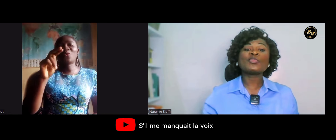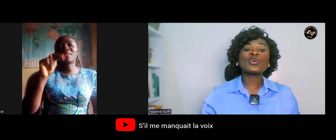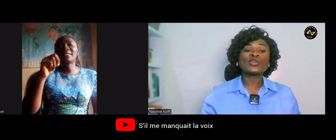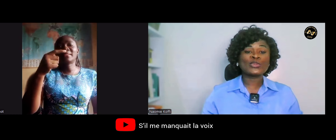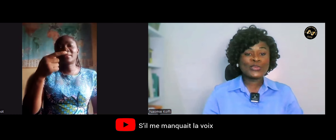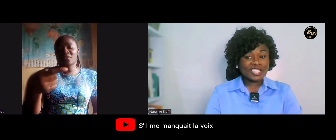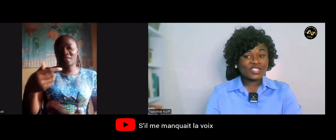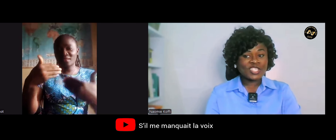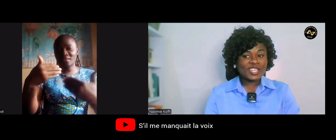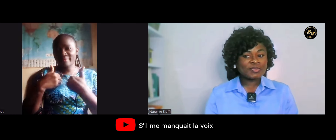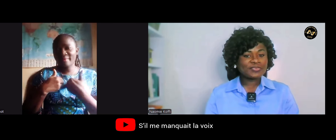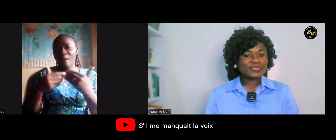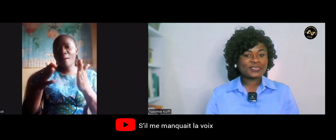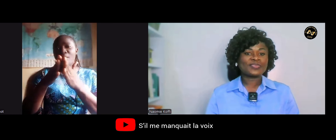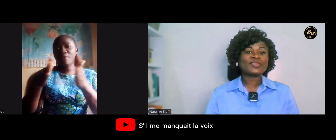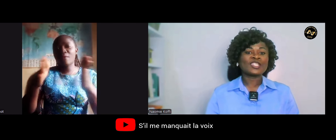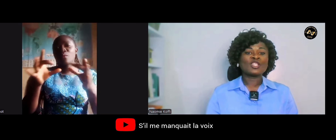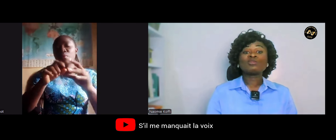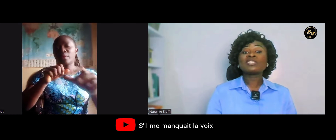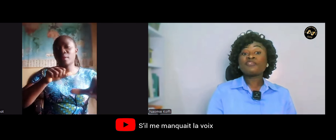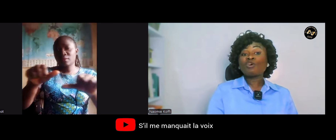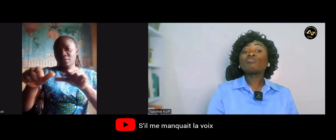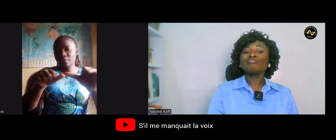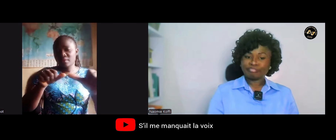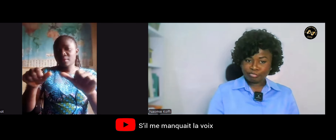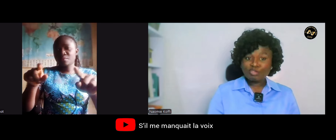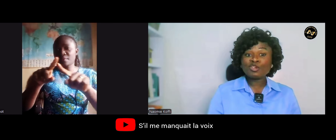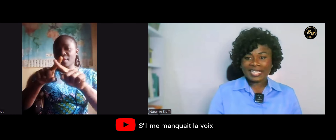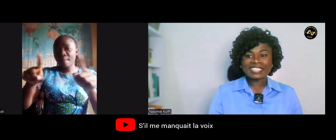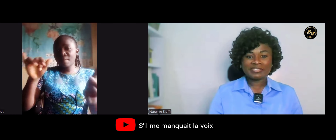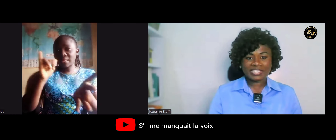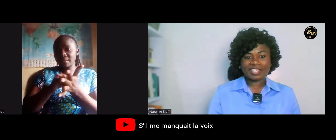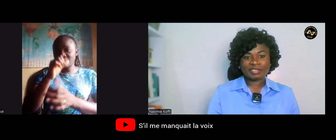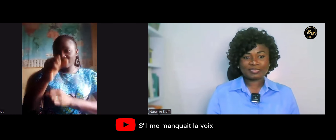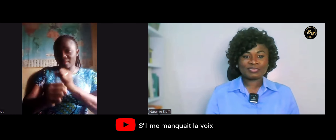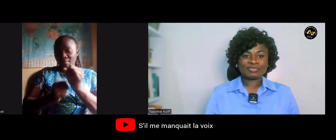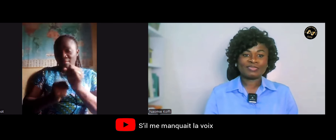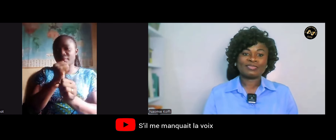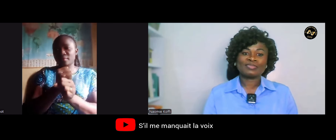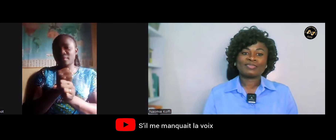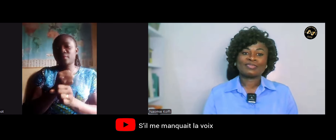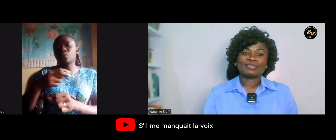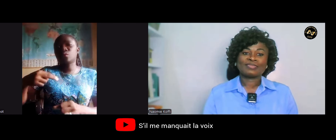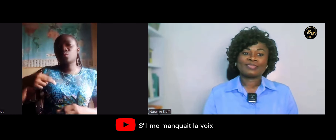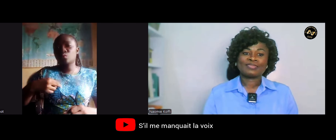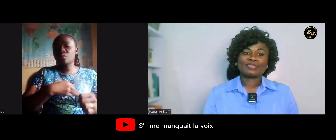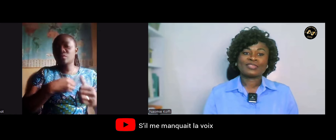Dans mon ONG, nous avons plusieurs activités.